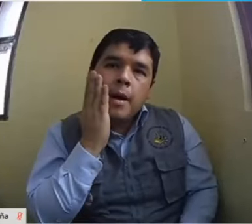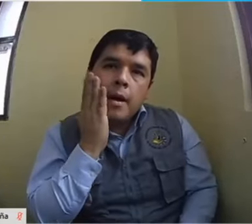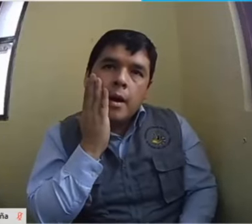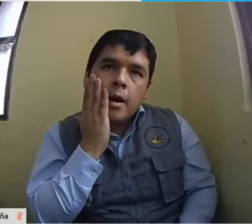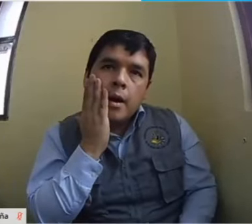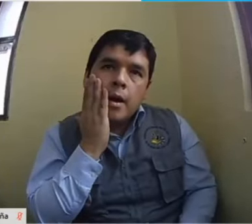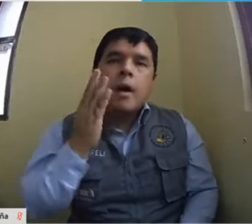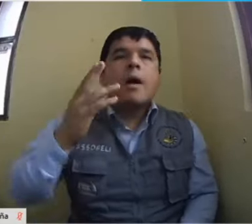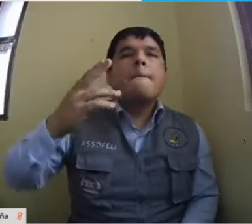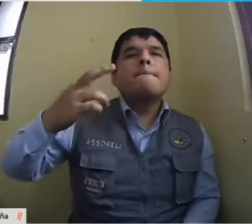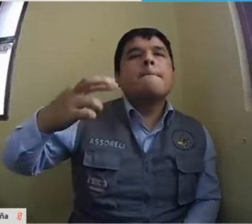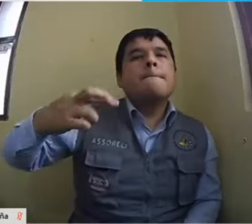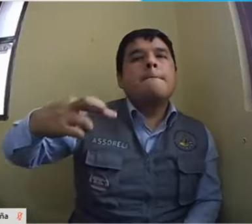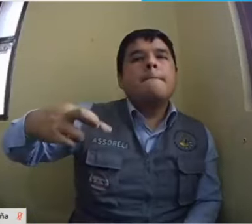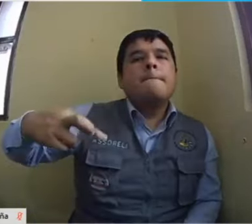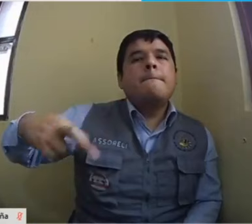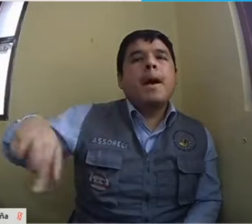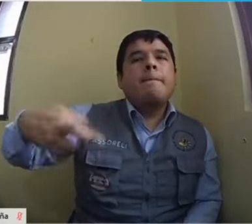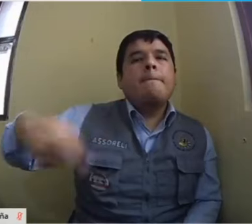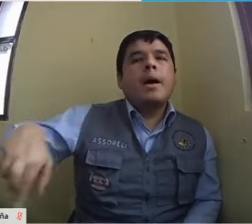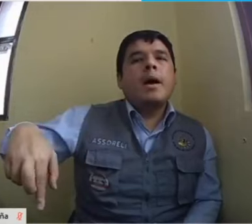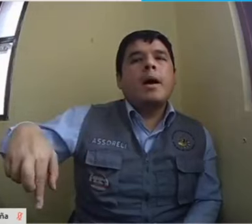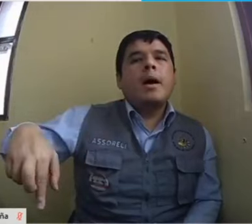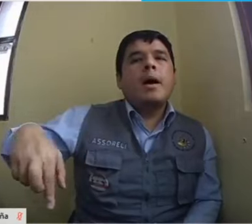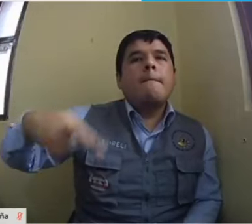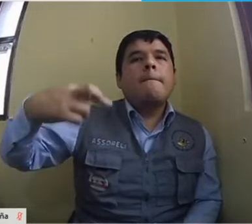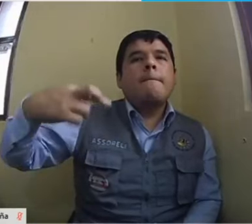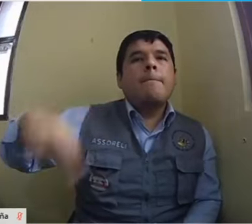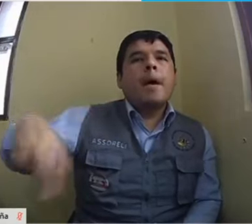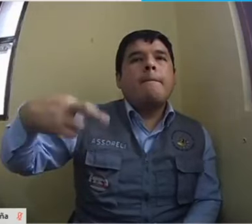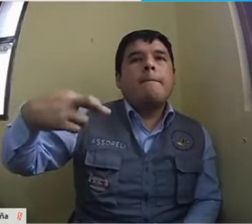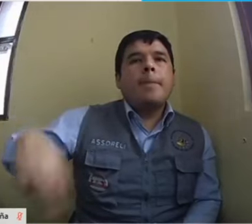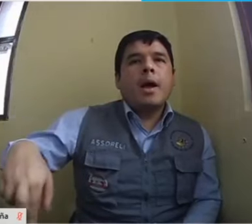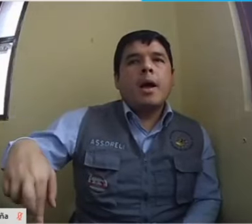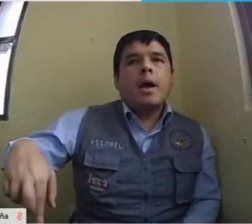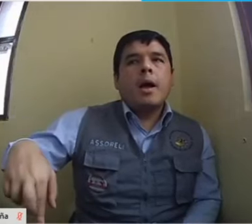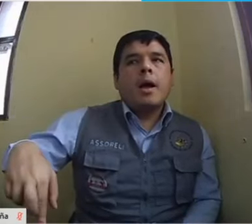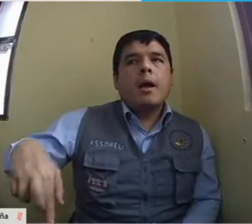mamá, una de las señas, puede ser también la M, papá es la P,